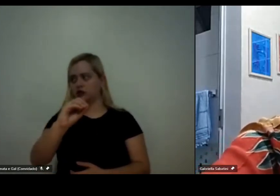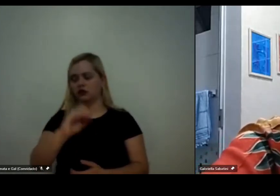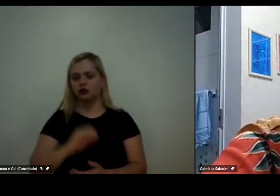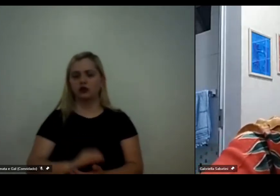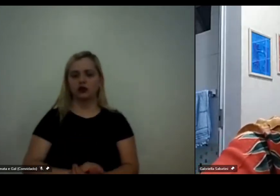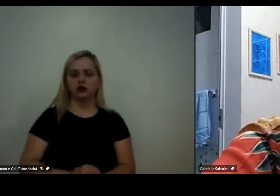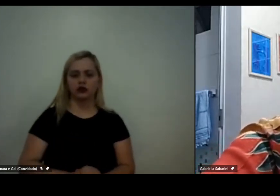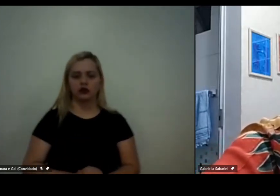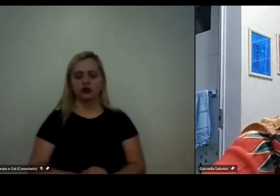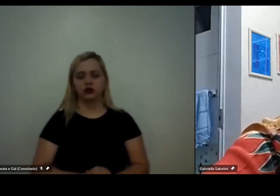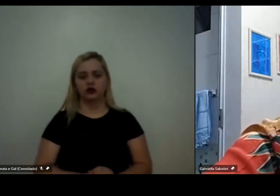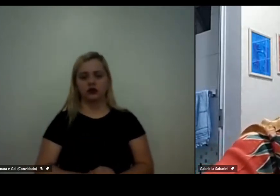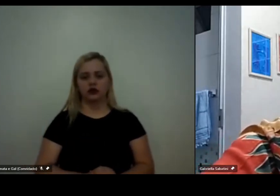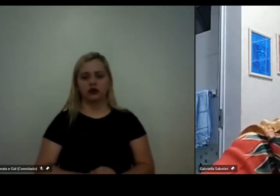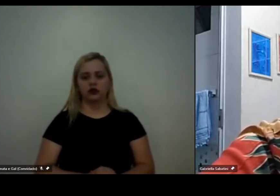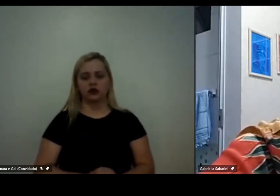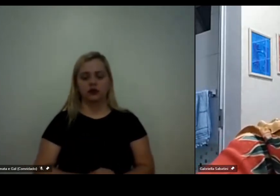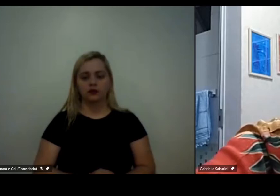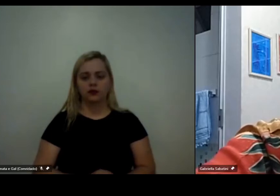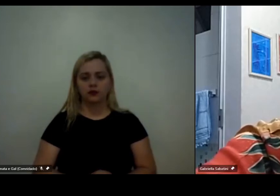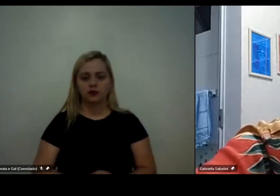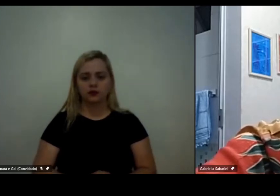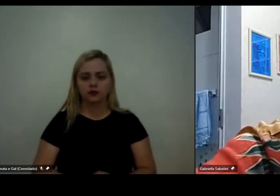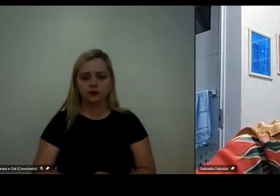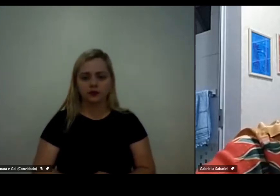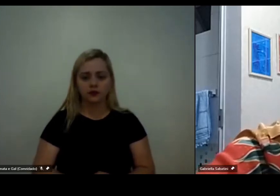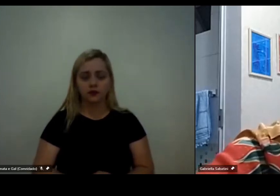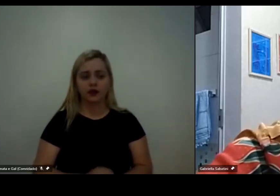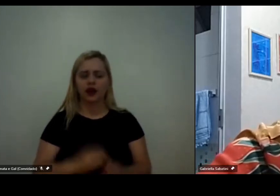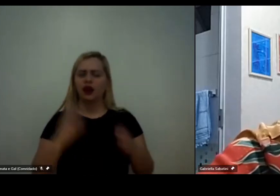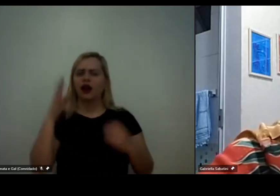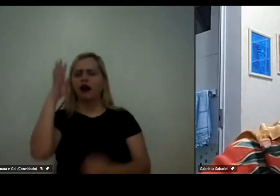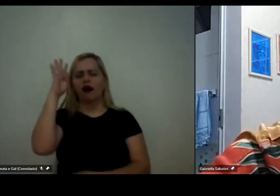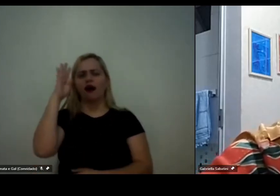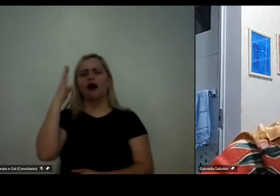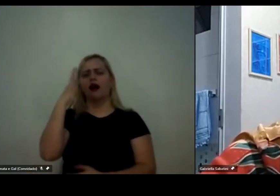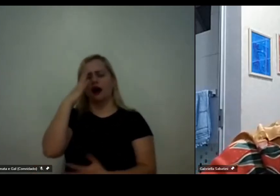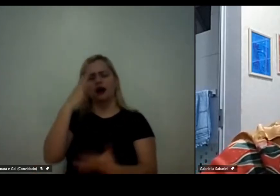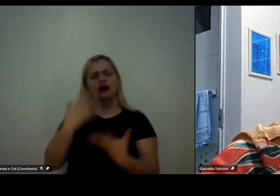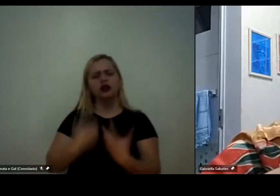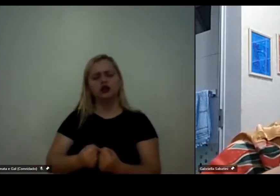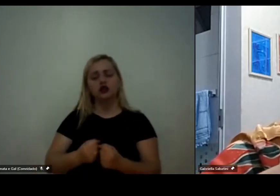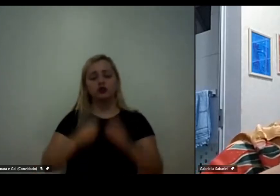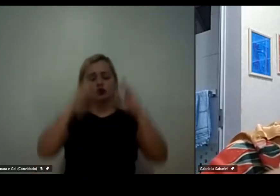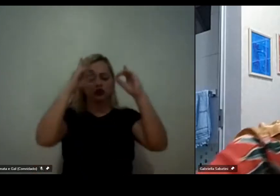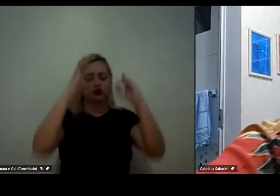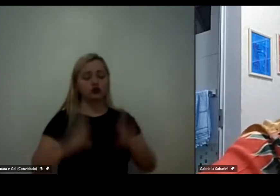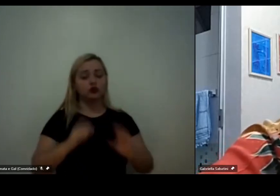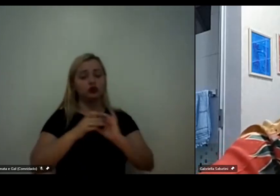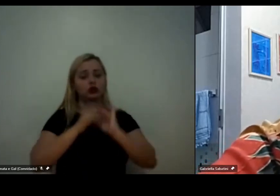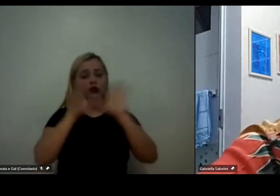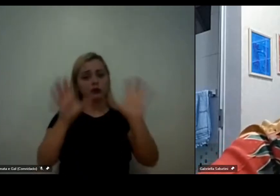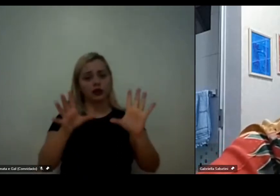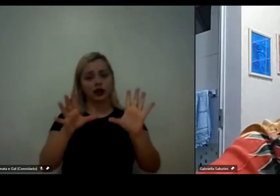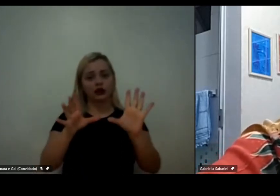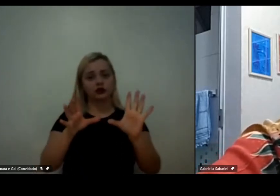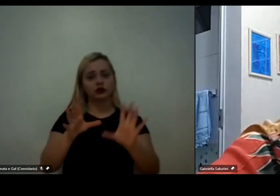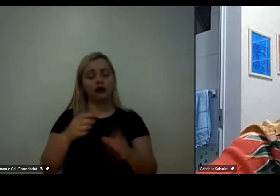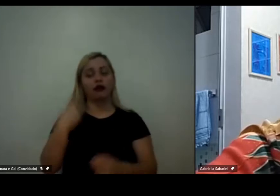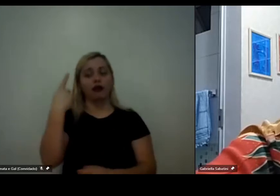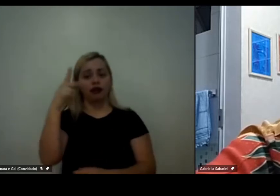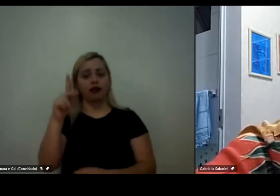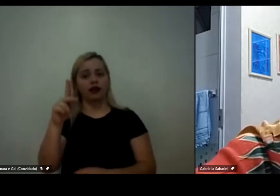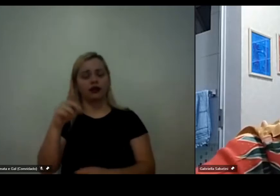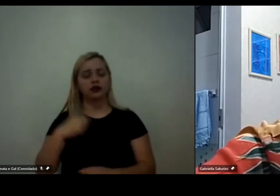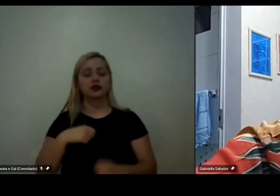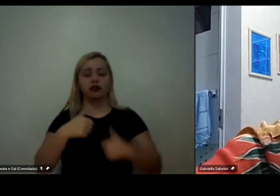aspas. Citação direta. Creio que os discursos, em verdade, habitam corpos. Eles